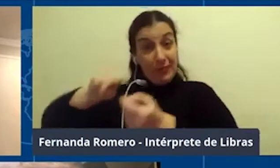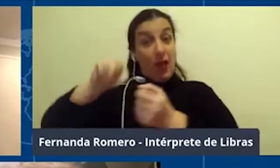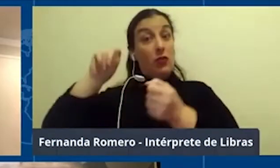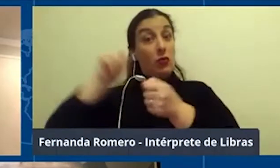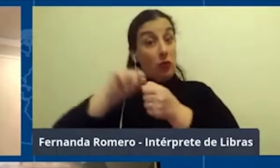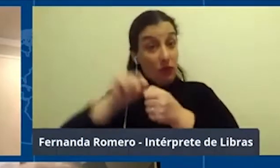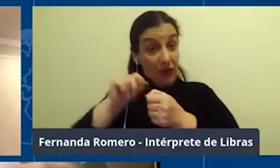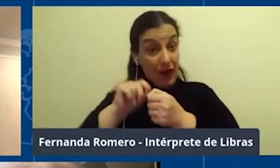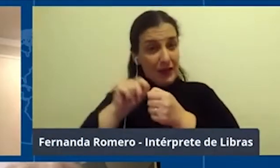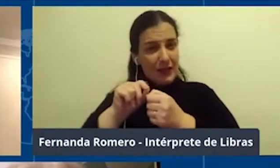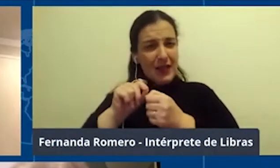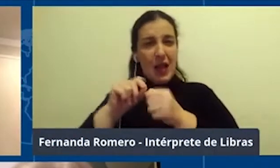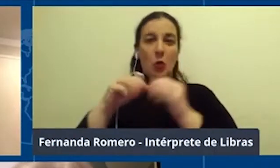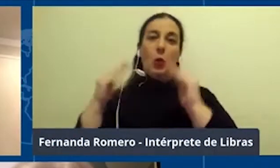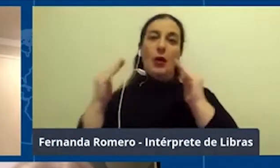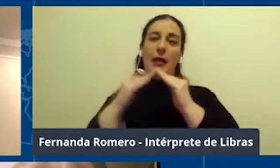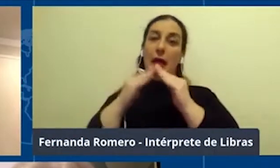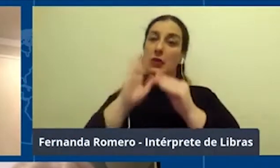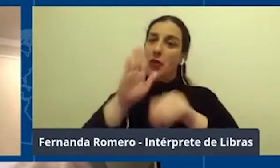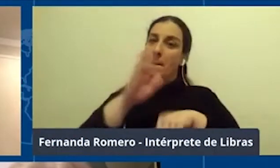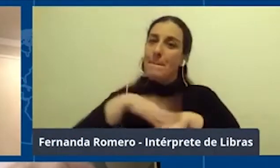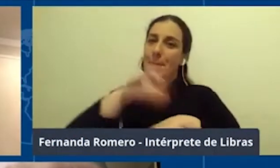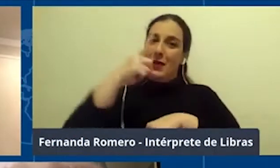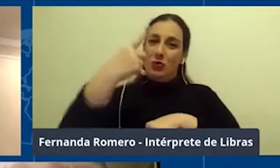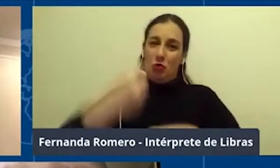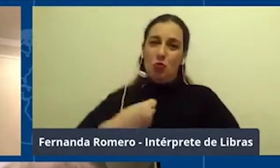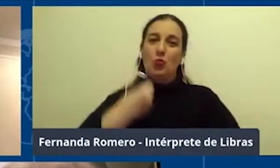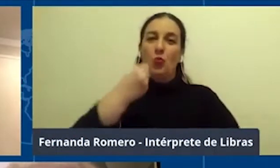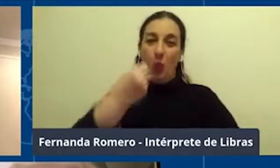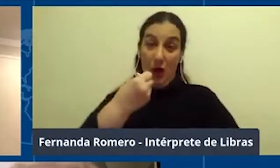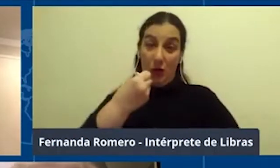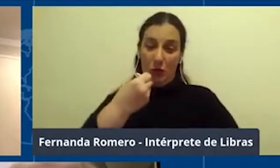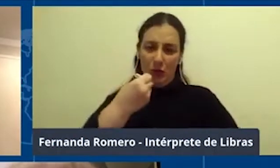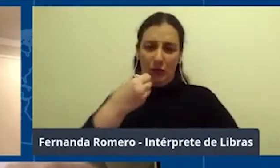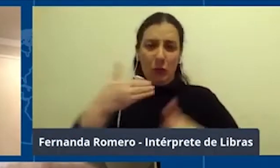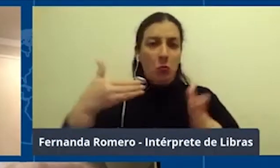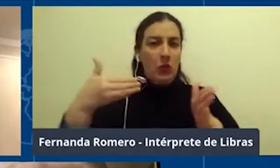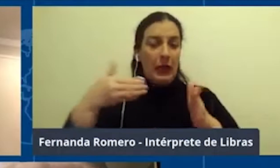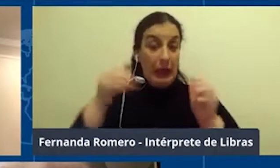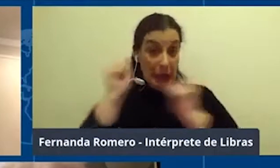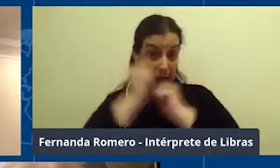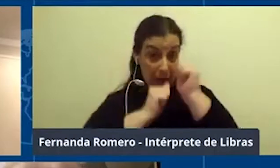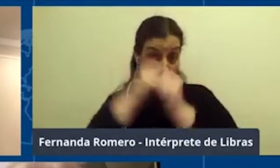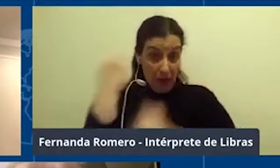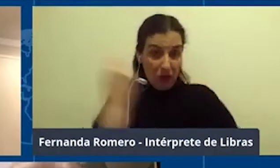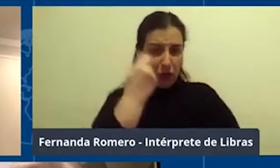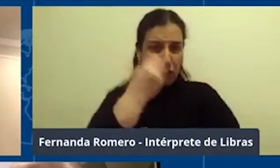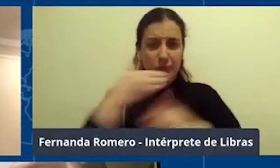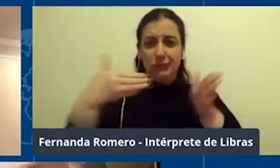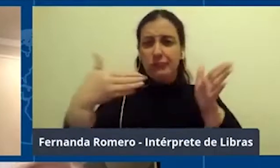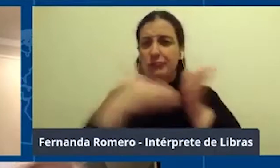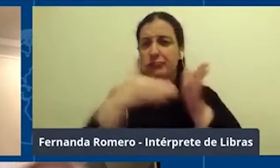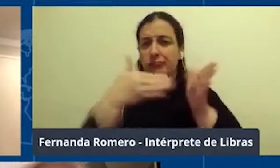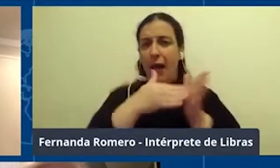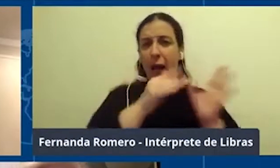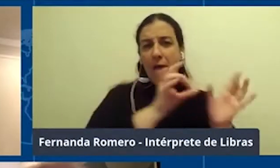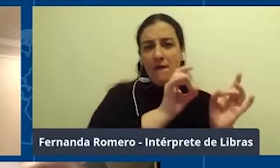forma remota há mais de um ano, o que impede empresas gaúchas de vendê-los para outros